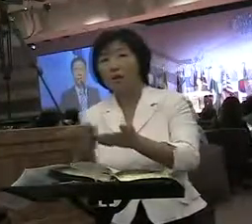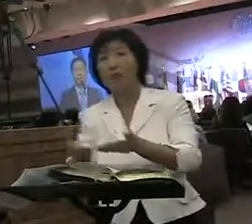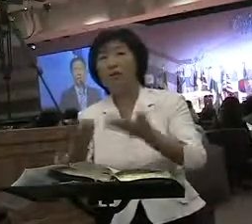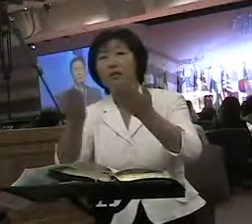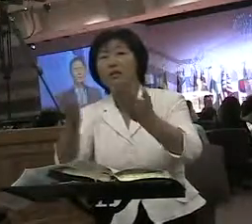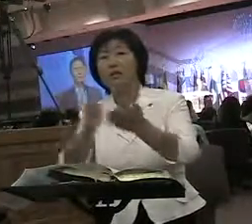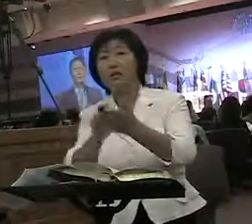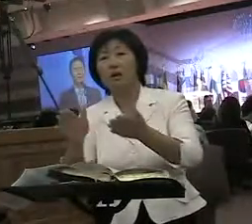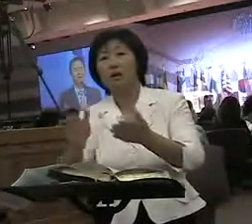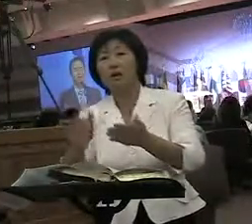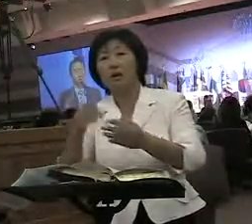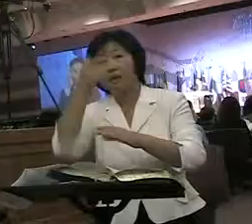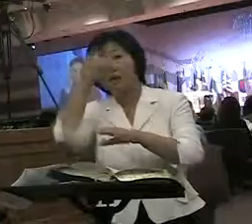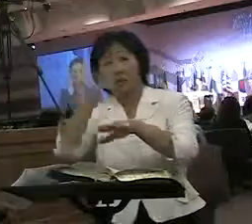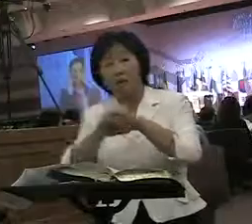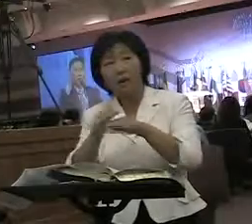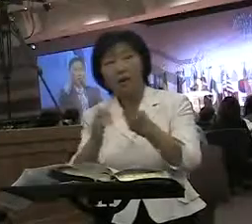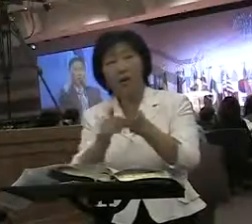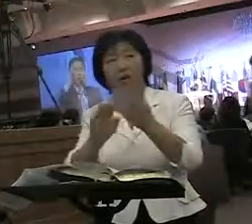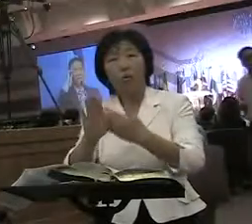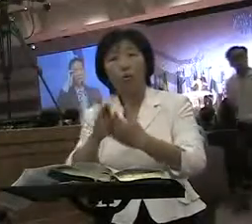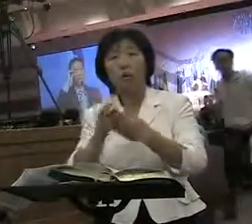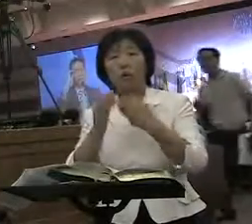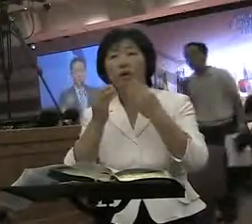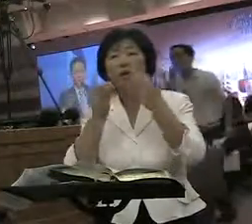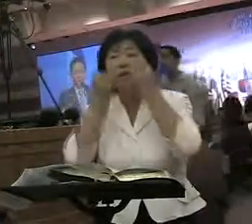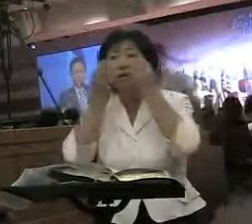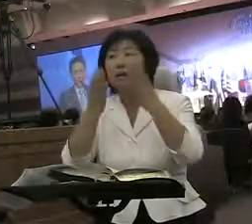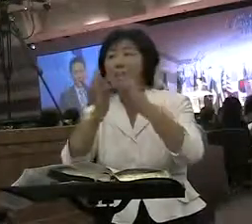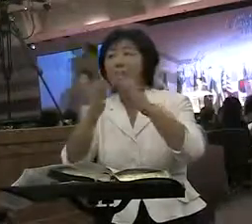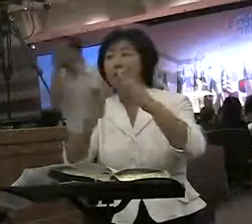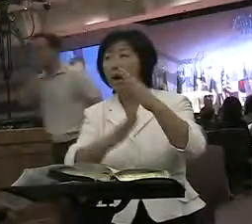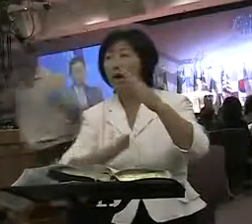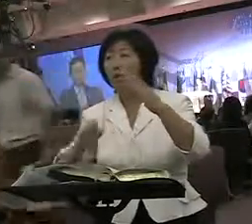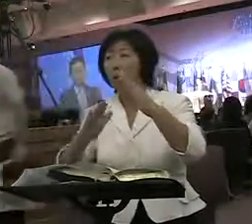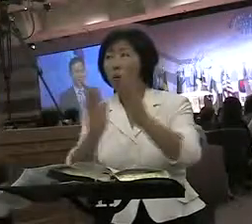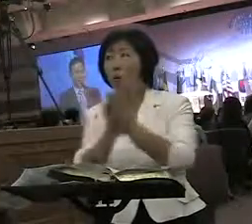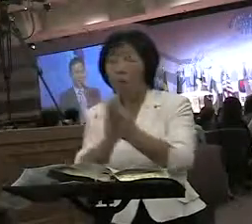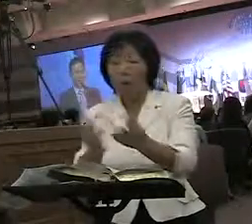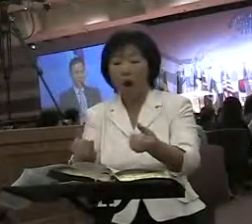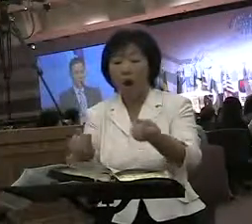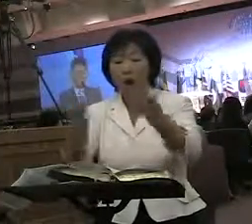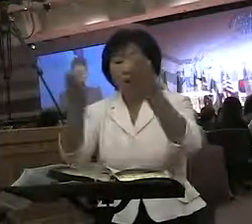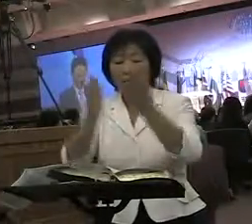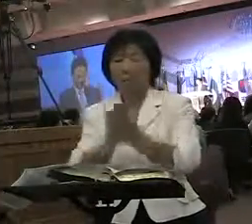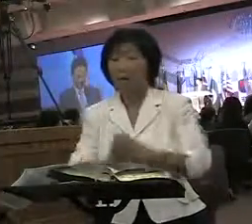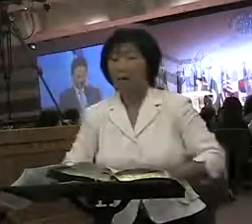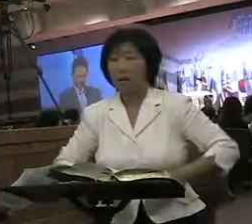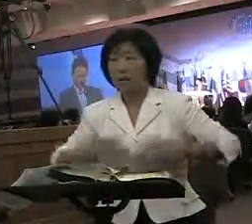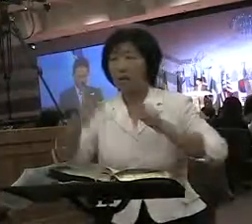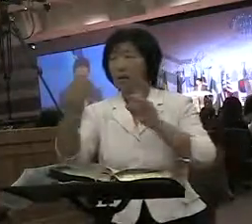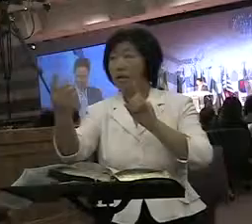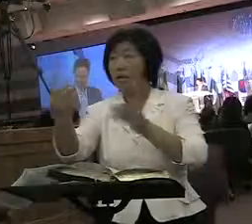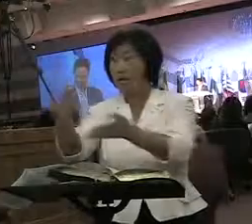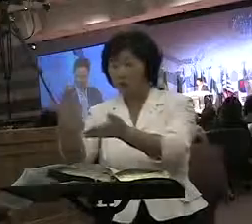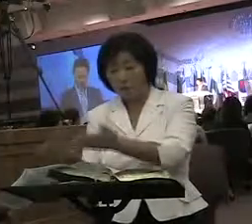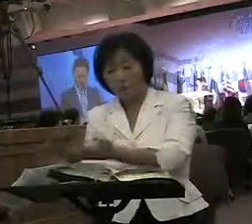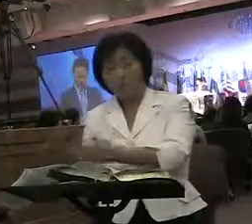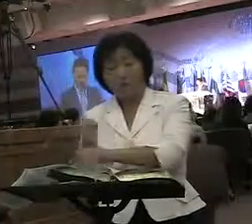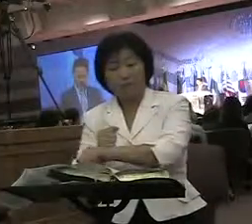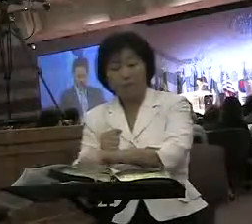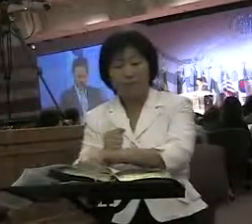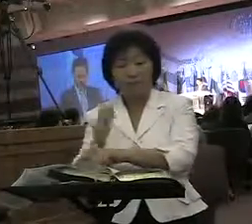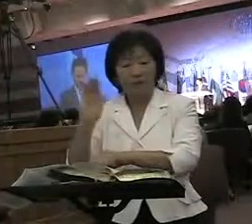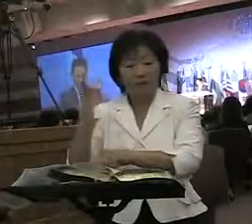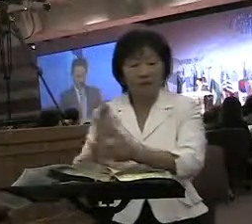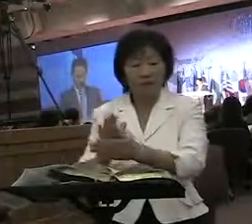예배 마치고 나가시면서 저 뒤에 있는 새가족 환영실에 잠깐 들려주시면 저희들이 따뜻이 영접하도록 하겠습니다.